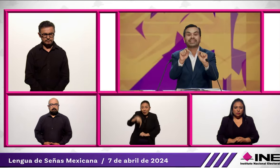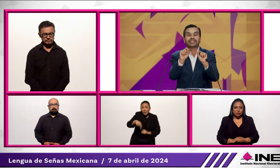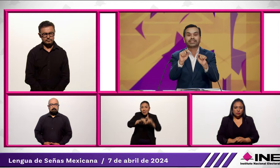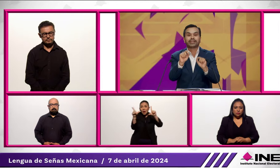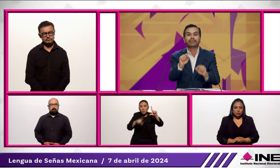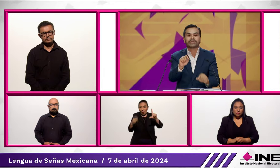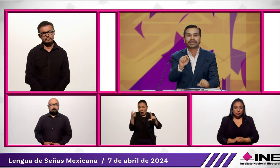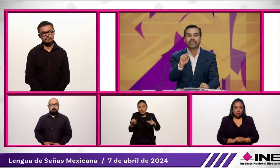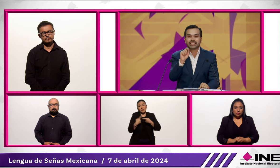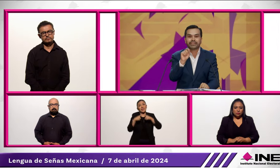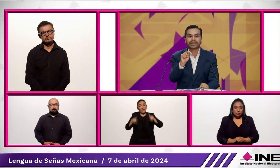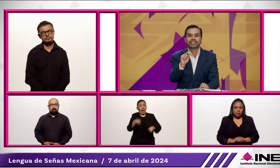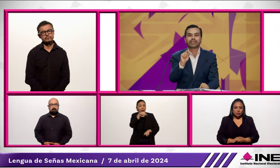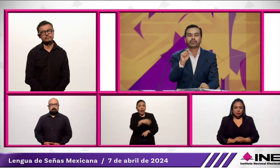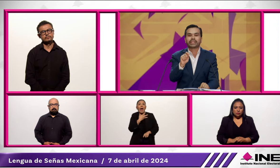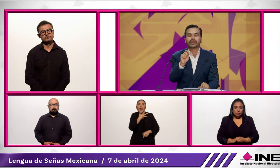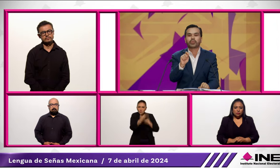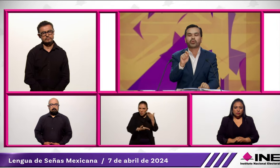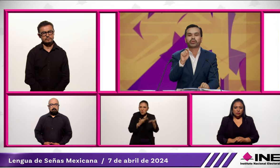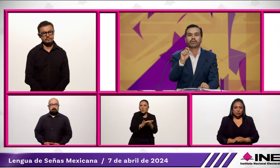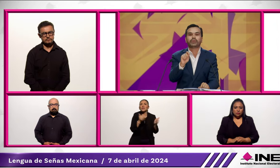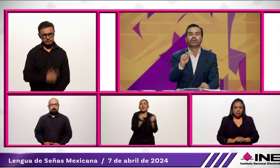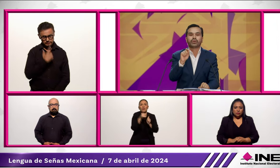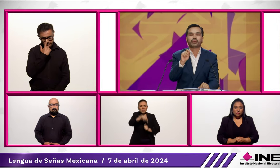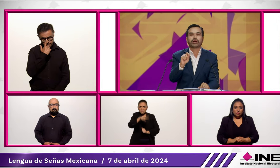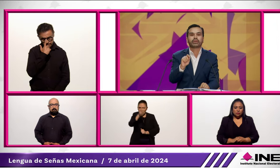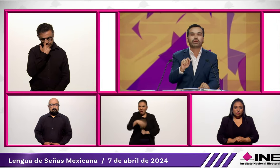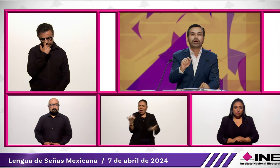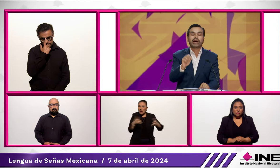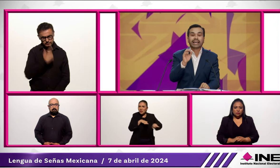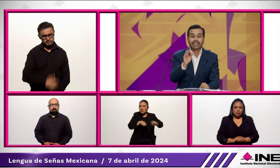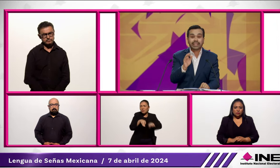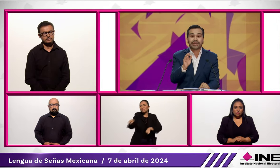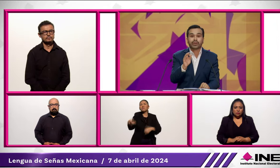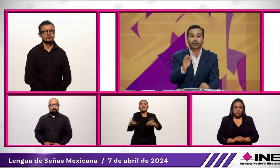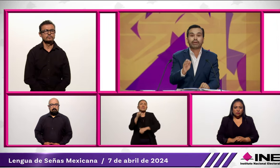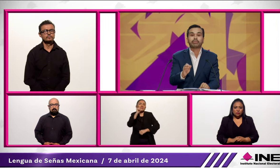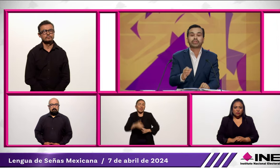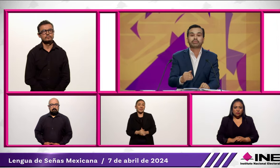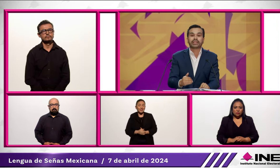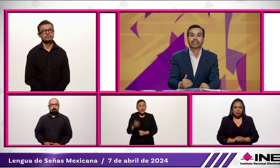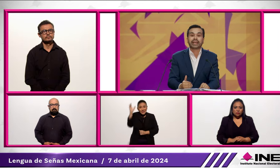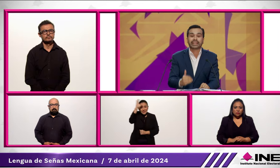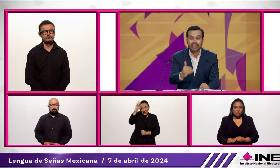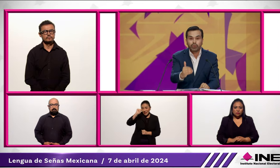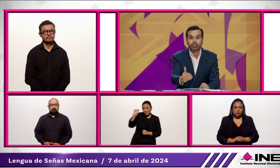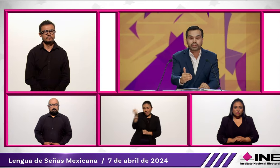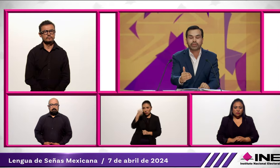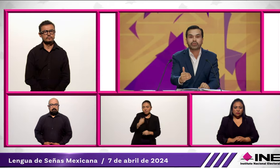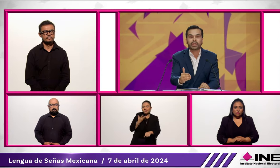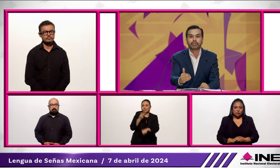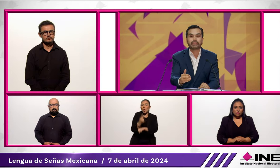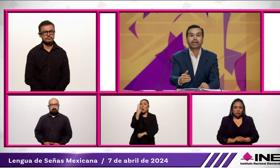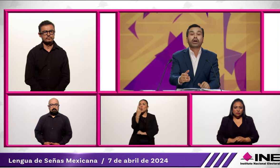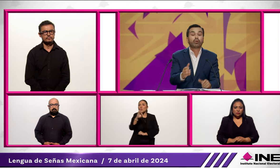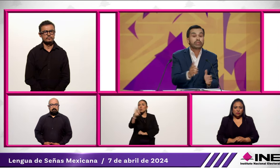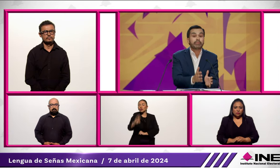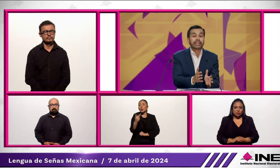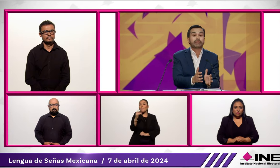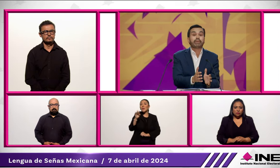Ahí están las iniciativas. Es la diferencia entre un legislador productivo y uno que no. A ciencia y tecnología vamos a invertir ese 1% del